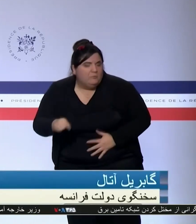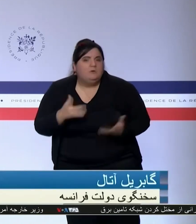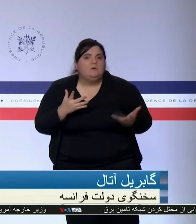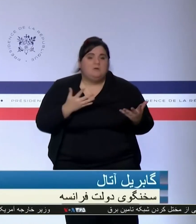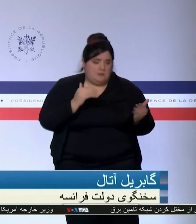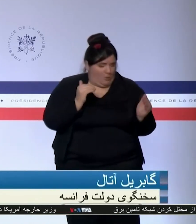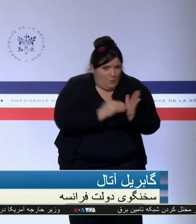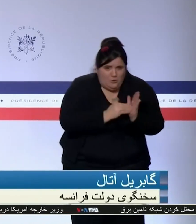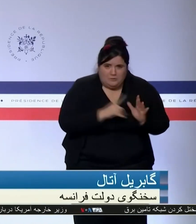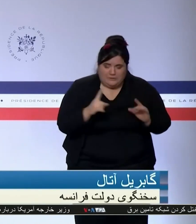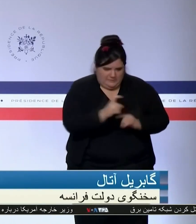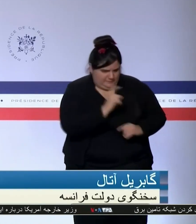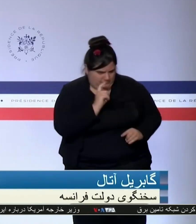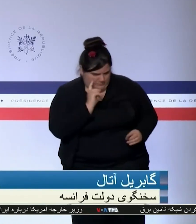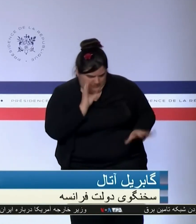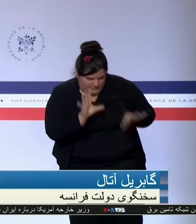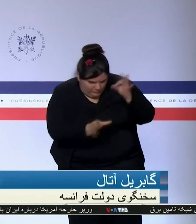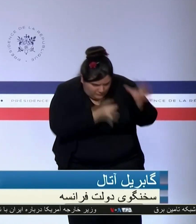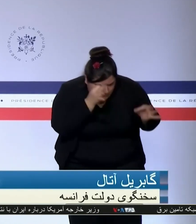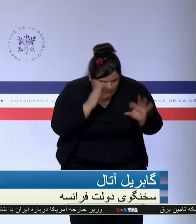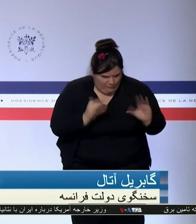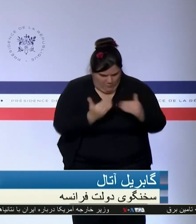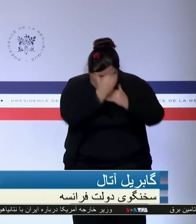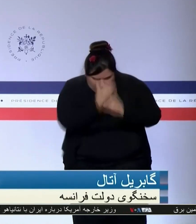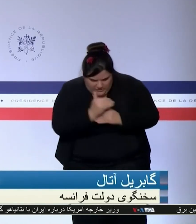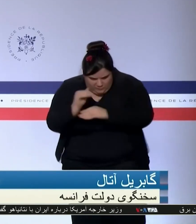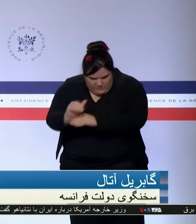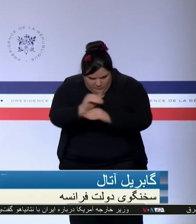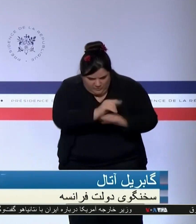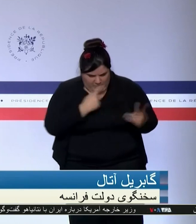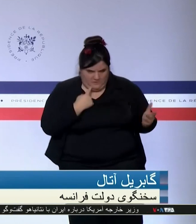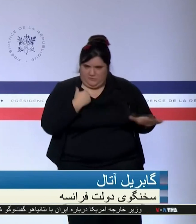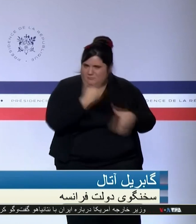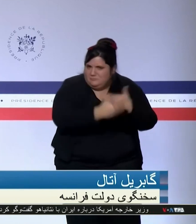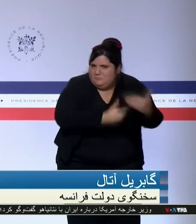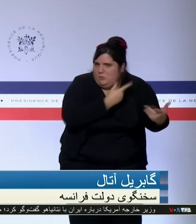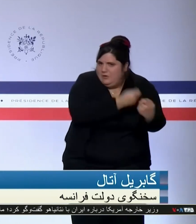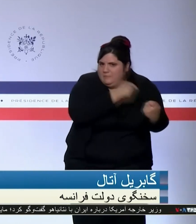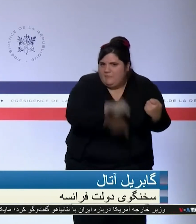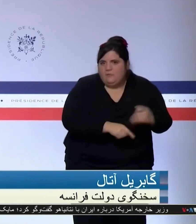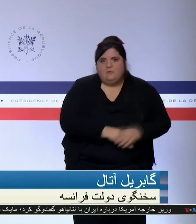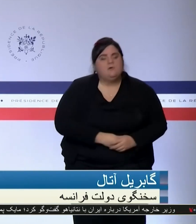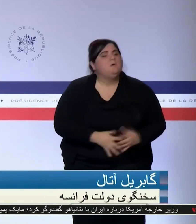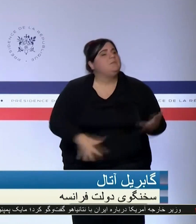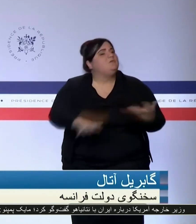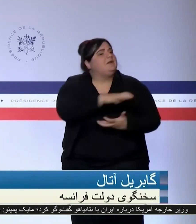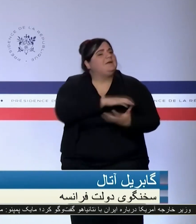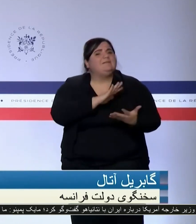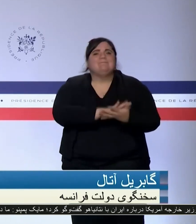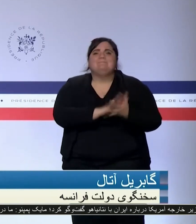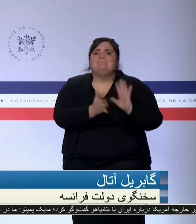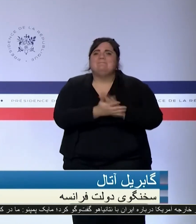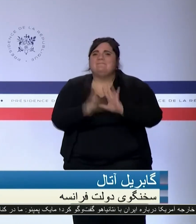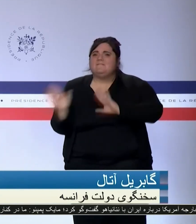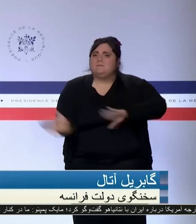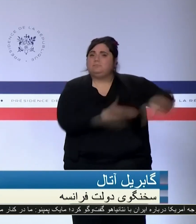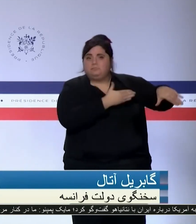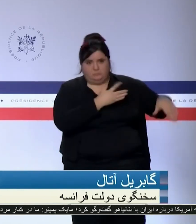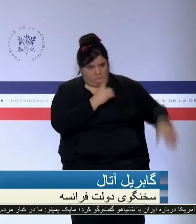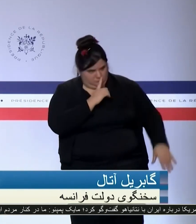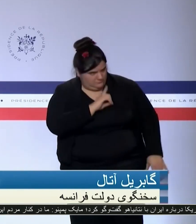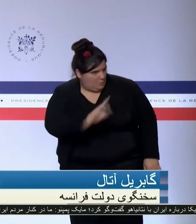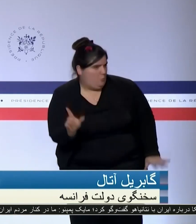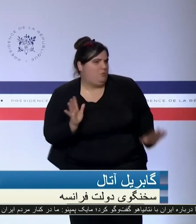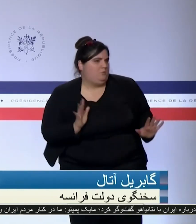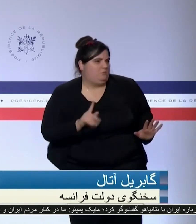به نظر من بهتر است محتاط بمانیم. نباید این تصویر را القا کنیم که بحران را پشت سر گذاشتیم. رفع محدودیت‌های جاری